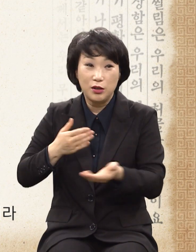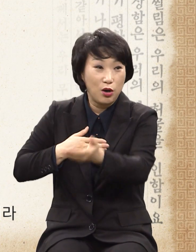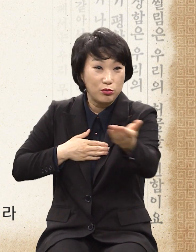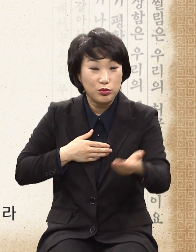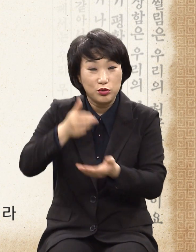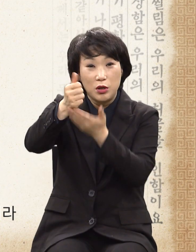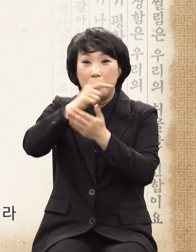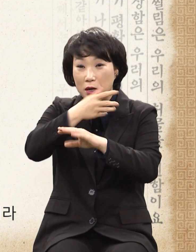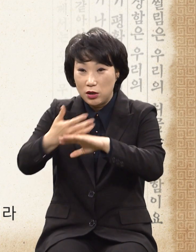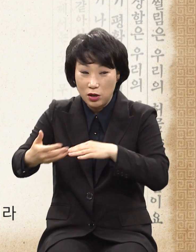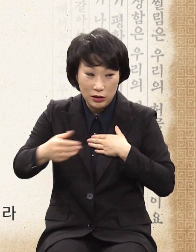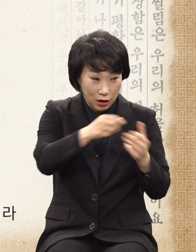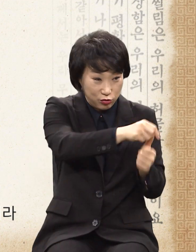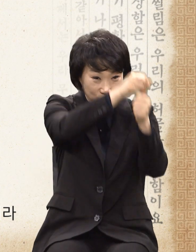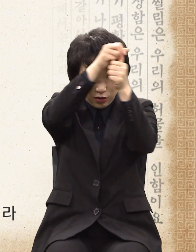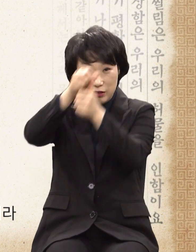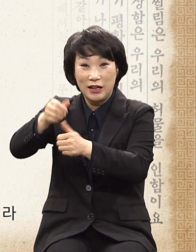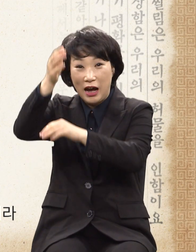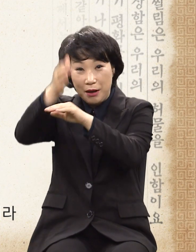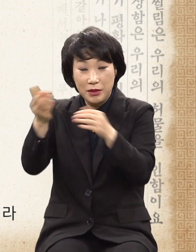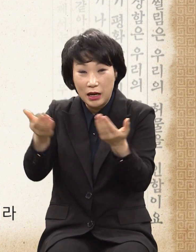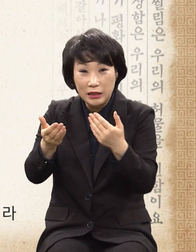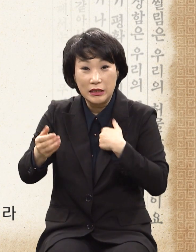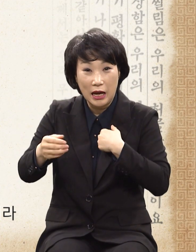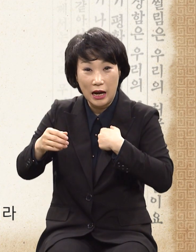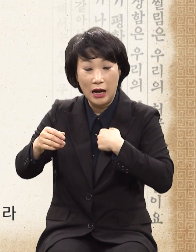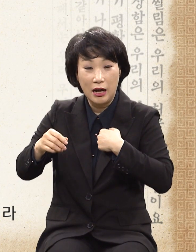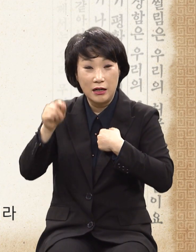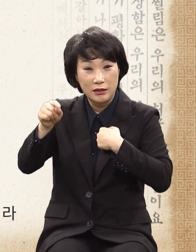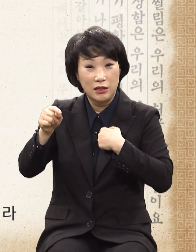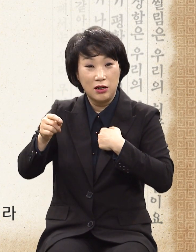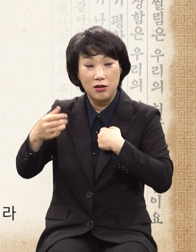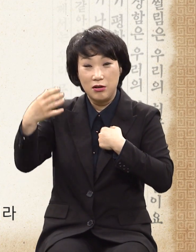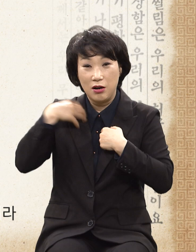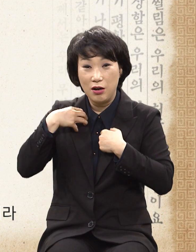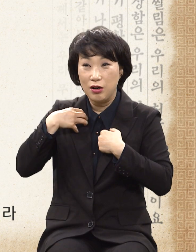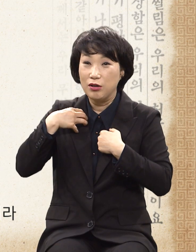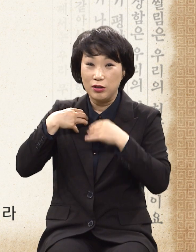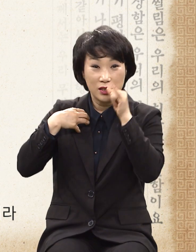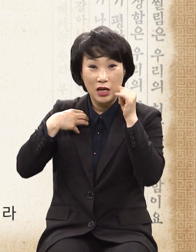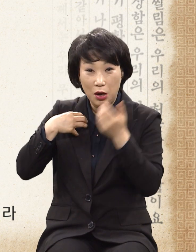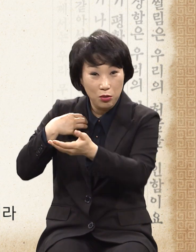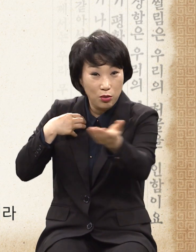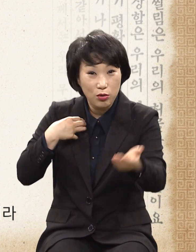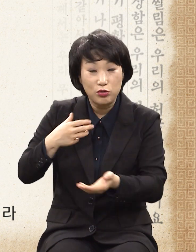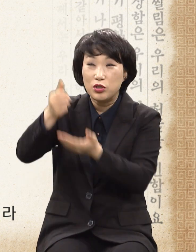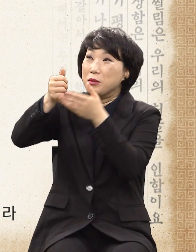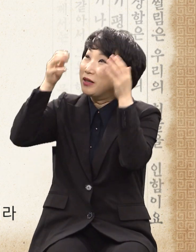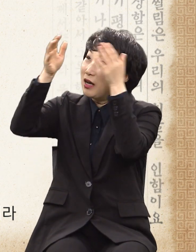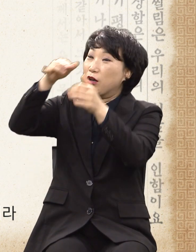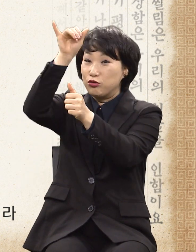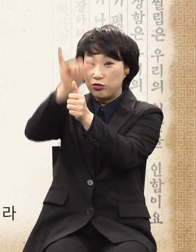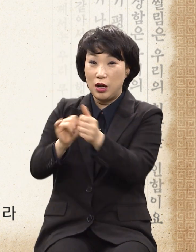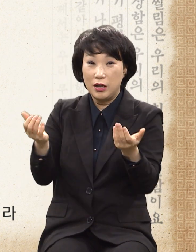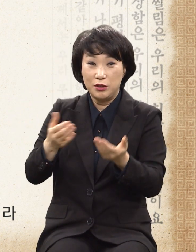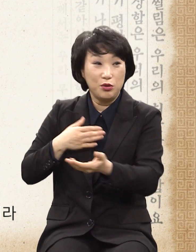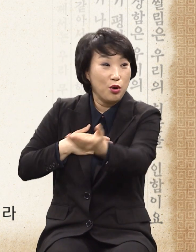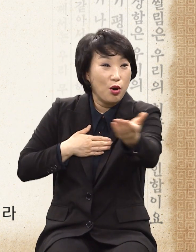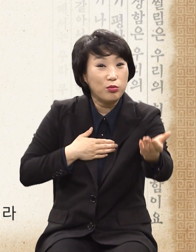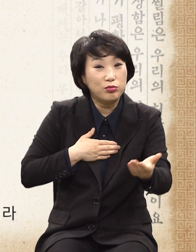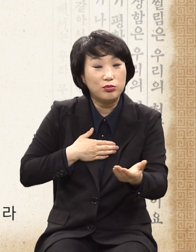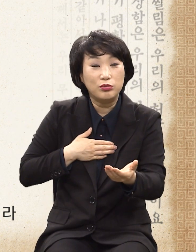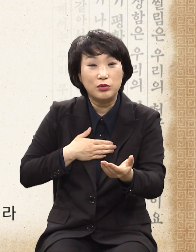주님이 피수단 나를 구원하신 감사의 사역에, 주를 향한 충성의 사역에